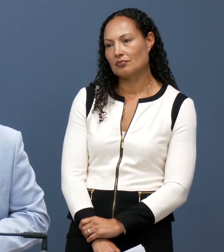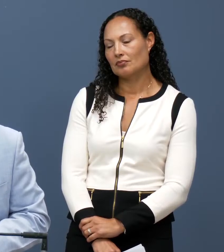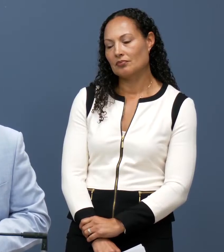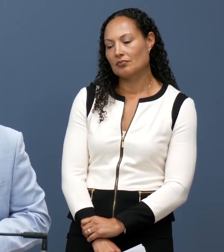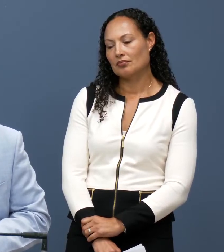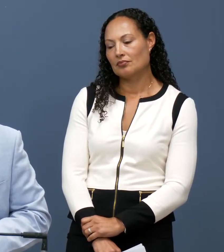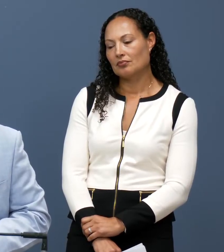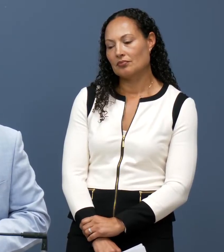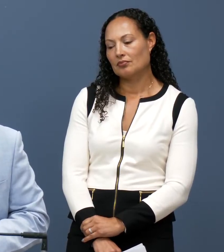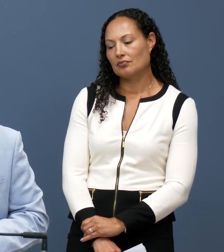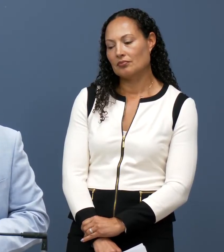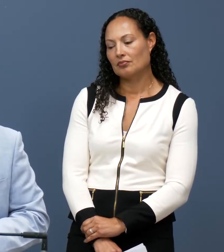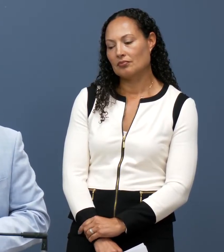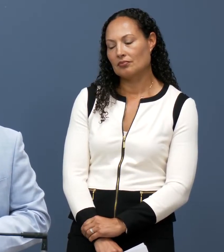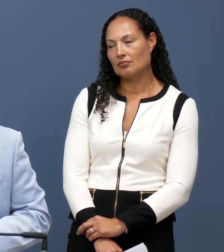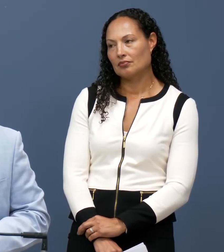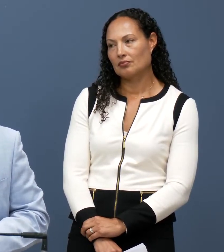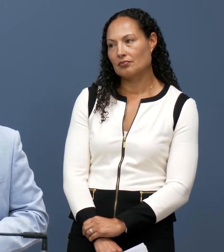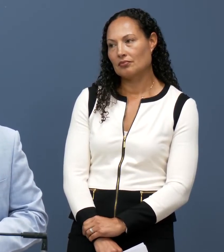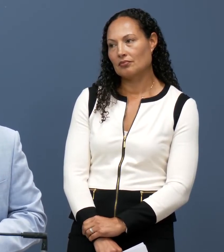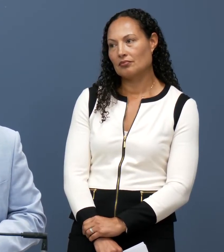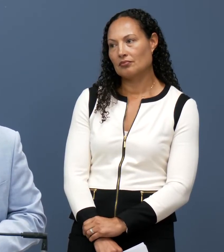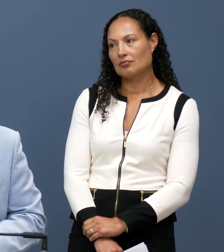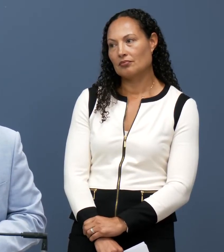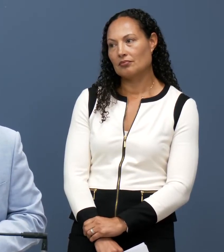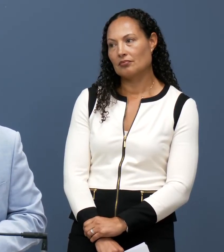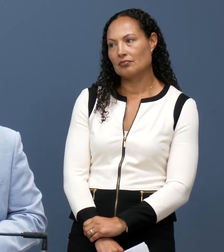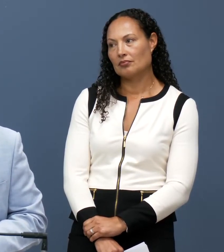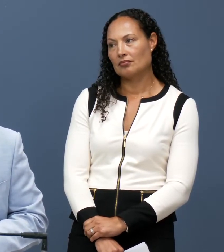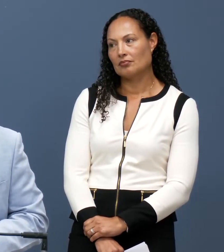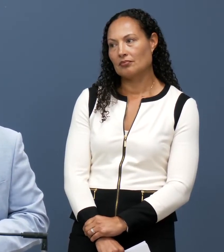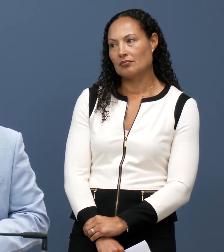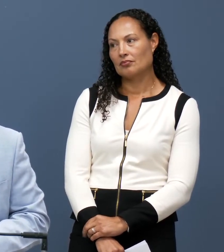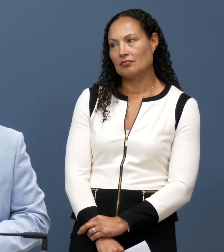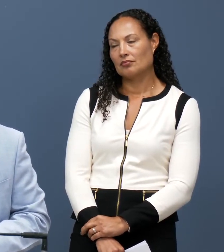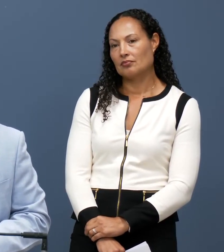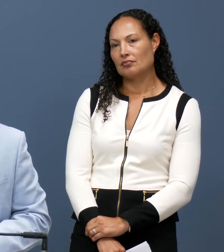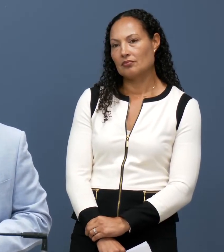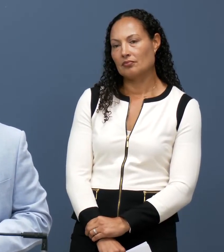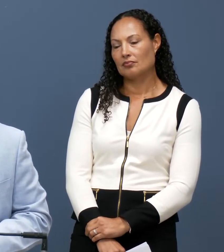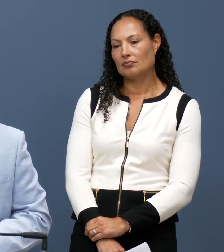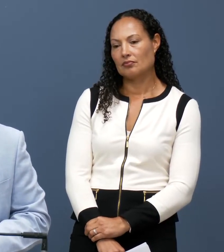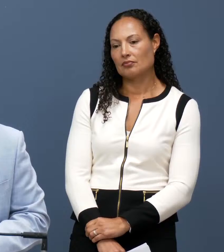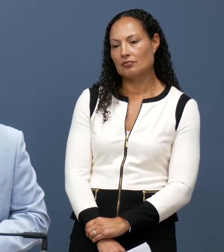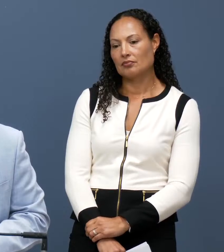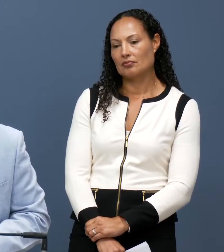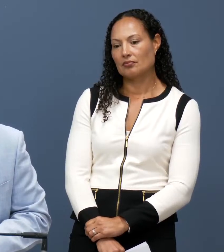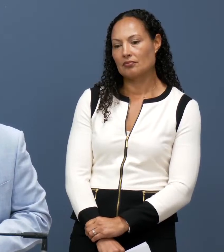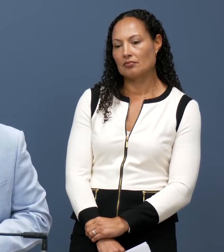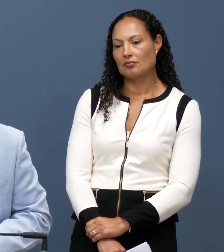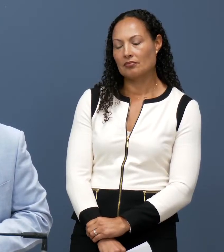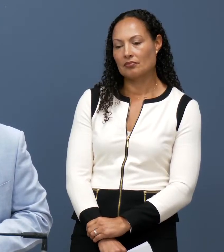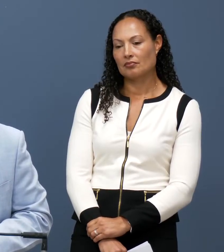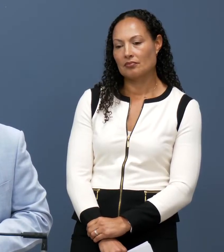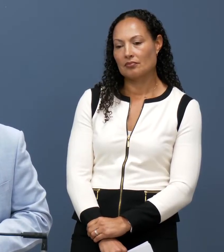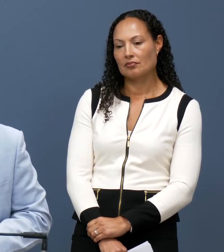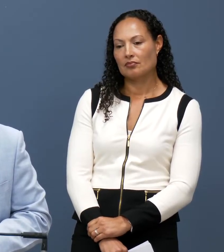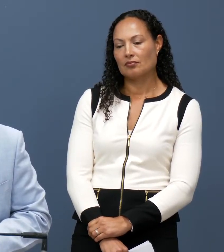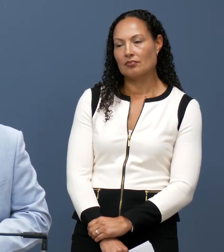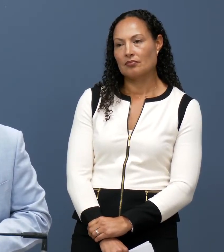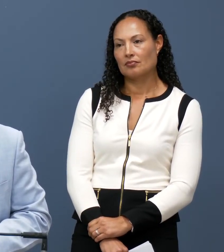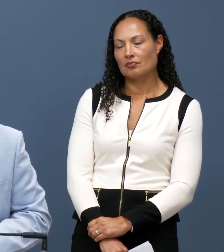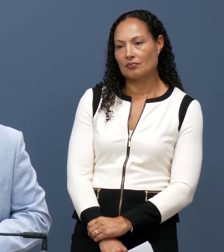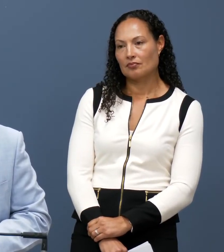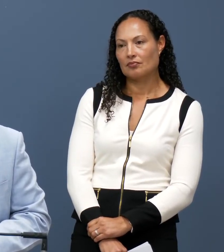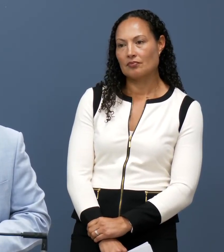យើងសូមជម្រាបអរគុណបងប្អូនទាំងអស់គ្នាដែលបានចូលរួមសន្និសីទព័ត៌មានថ្ងៃនេះហើយយើងសូមប្រកាសដែរថាលទ្ធផលនេះអាចមាននៅទី